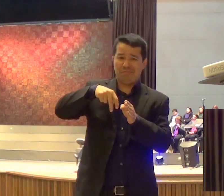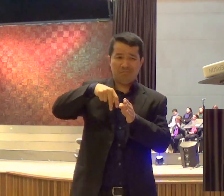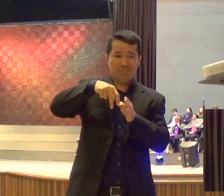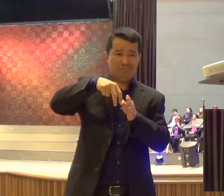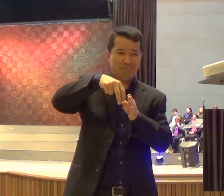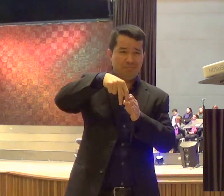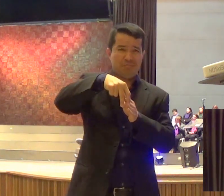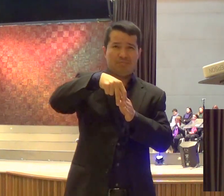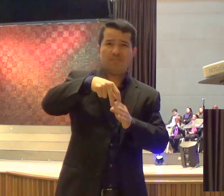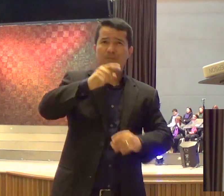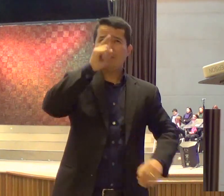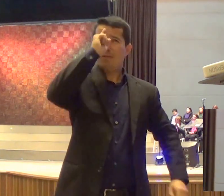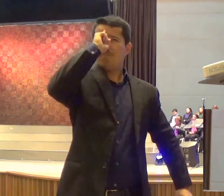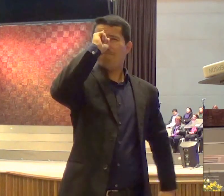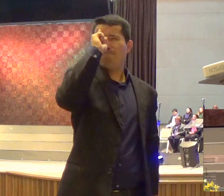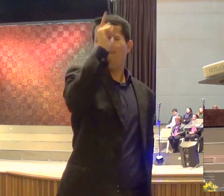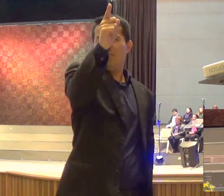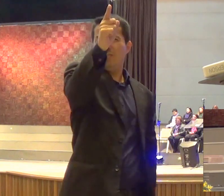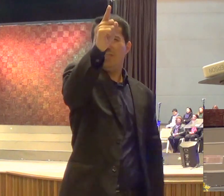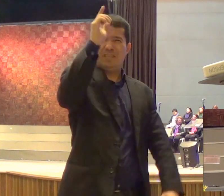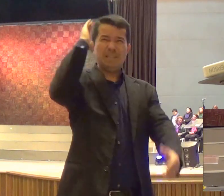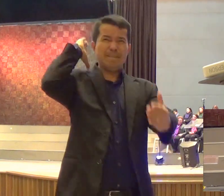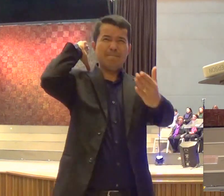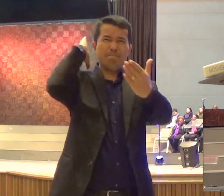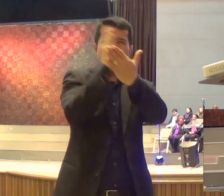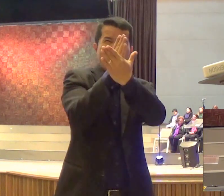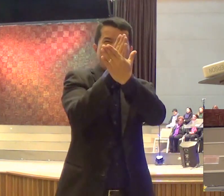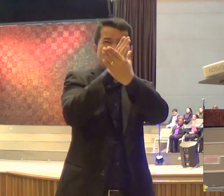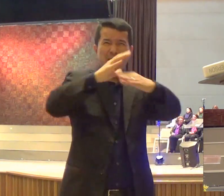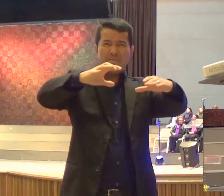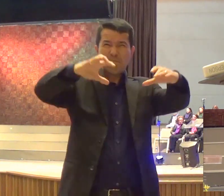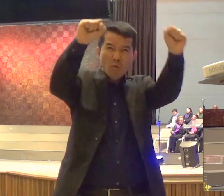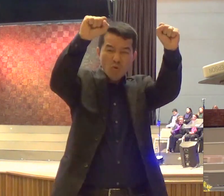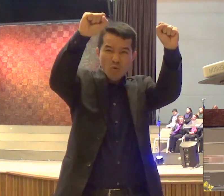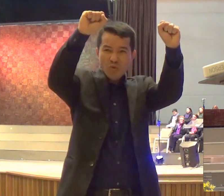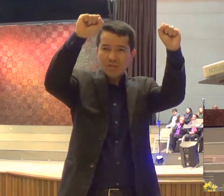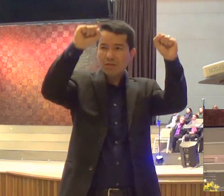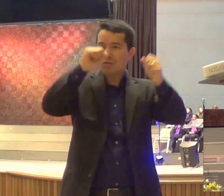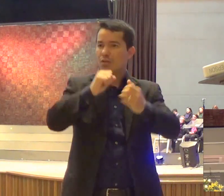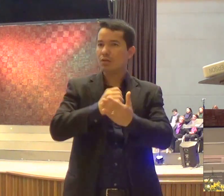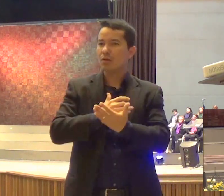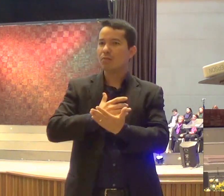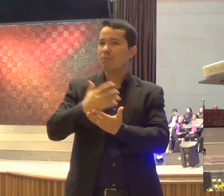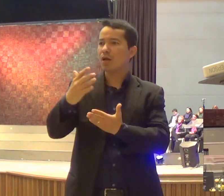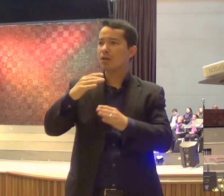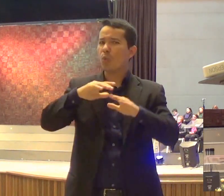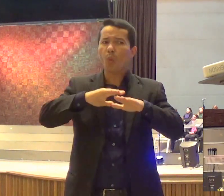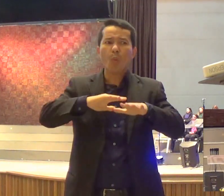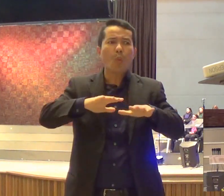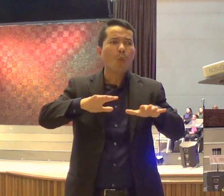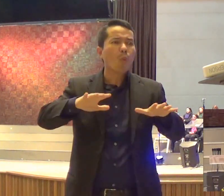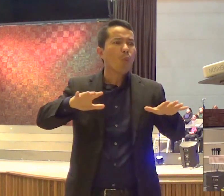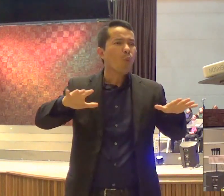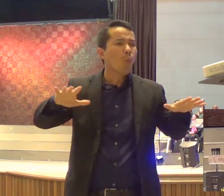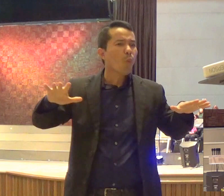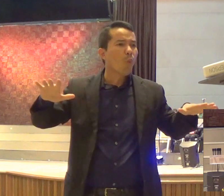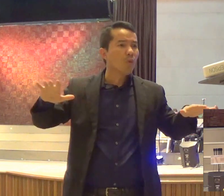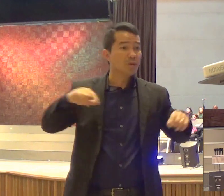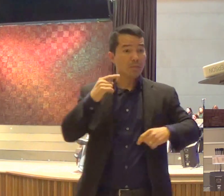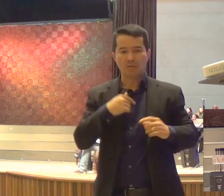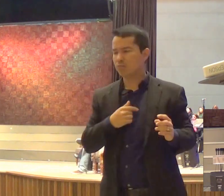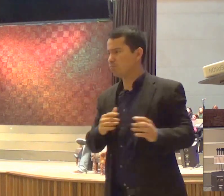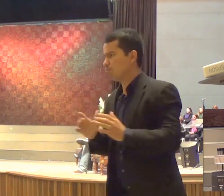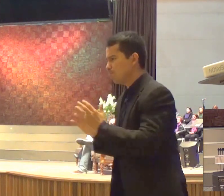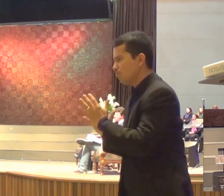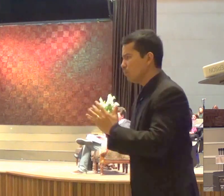ministra o coração daqueles discípulos e por fim eles chegam do outro lado e quando